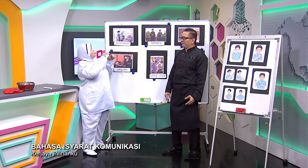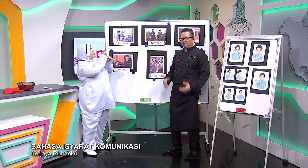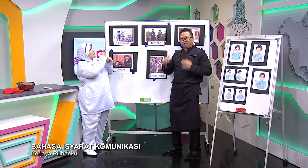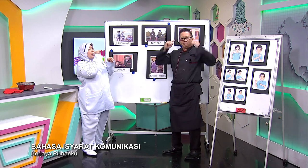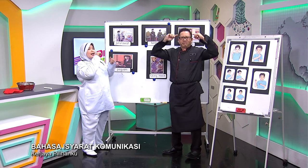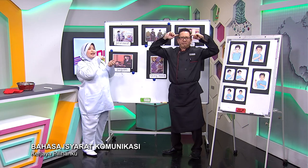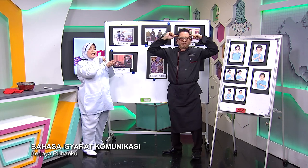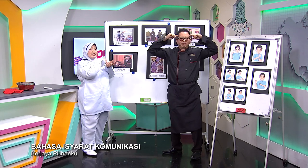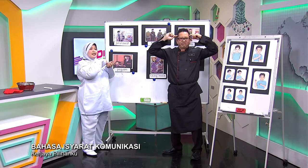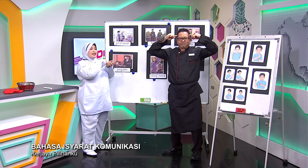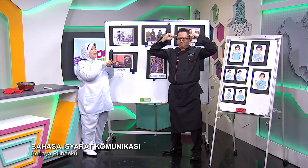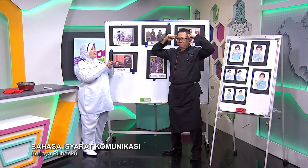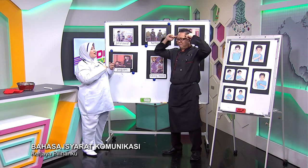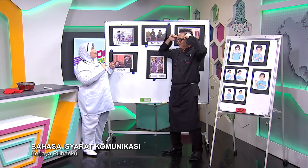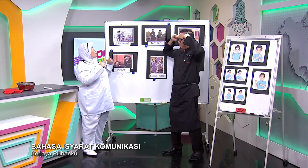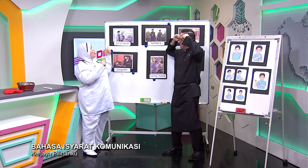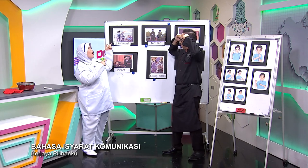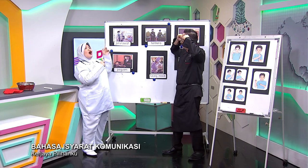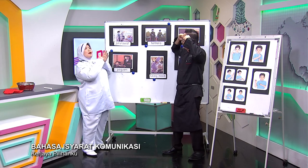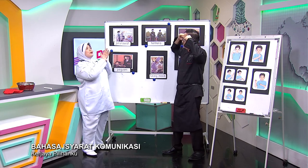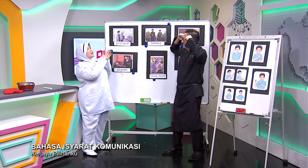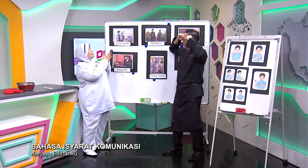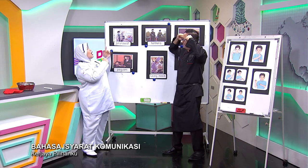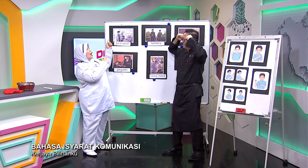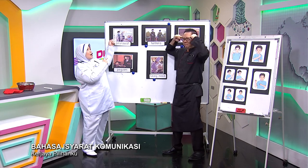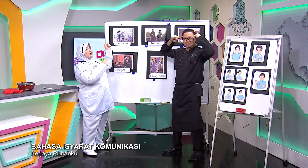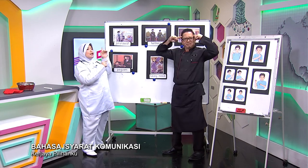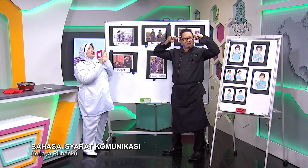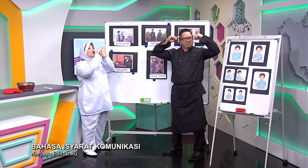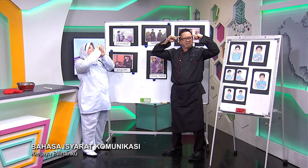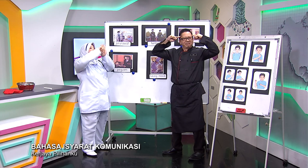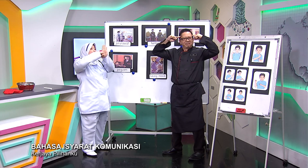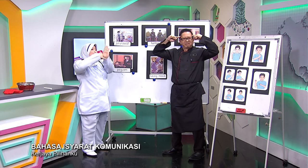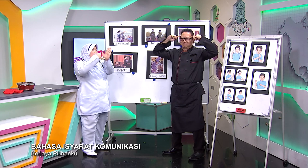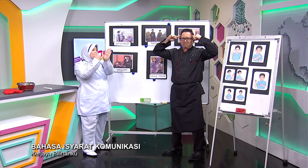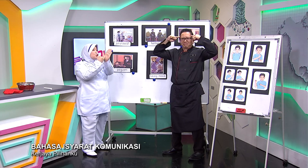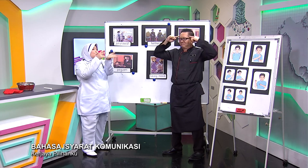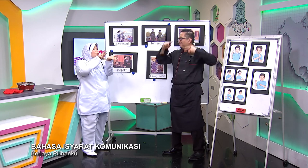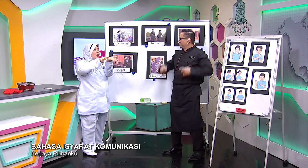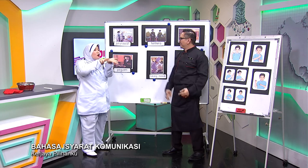Apa pekerjaan ini? Apa ni? Ini